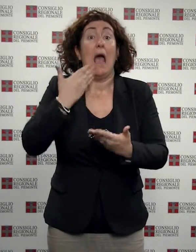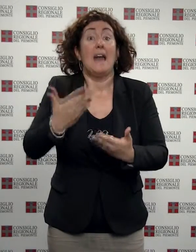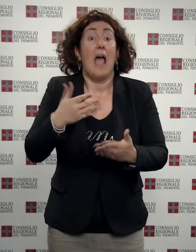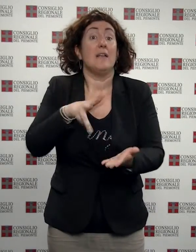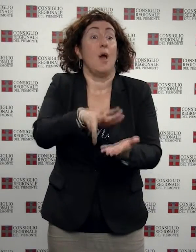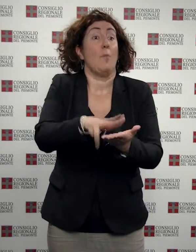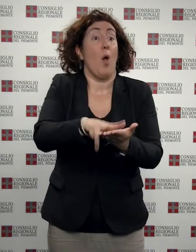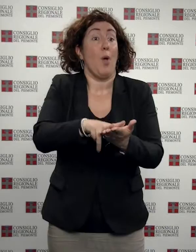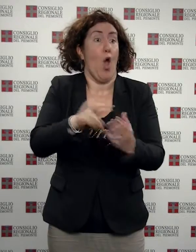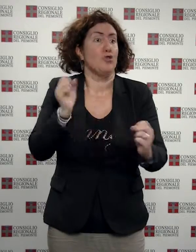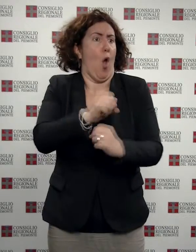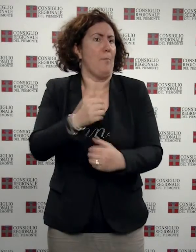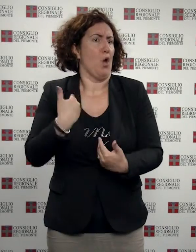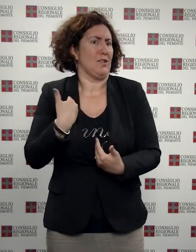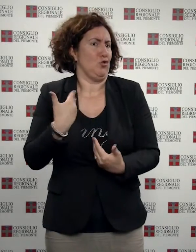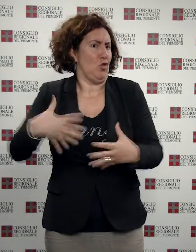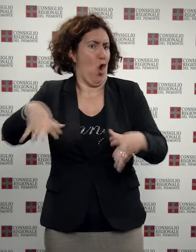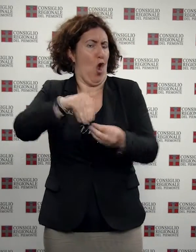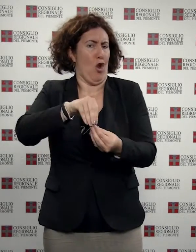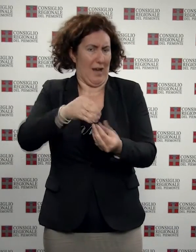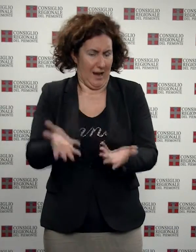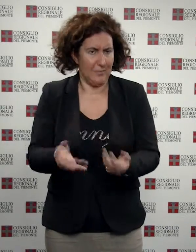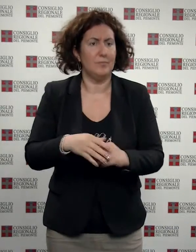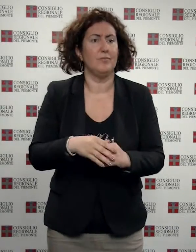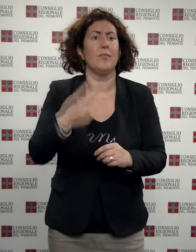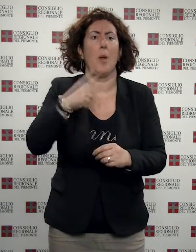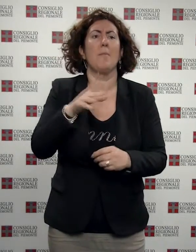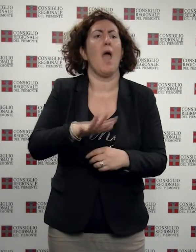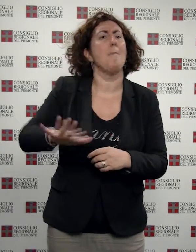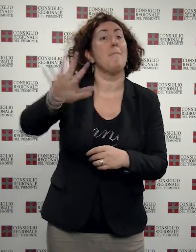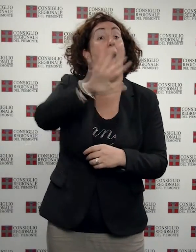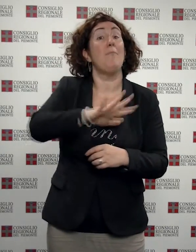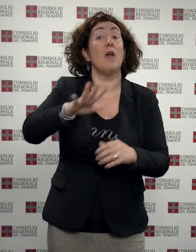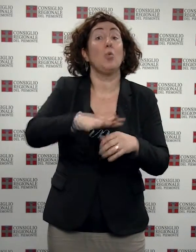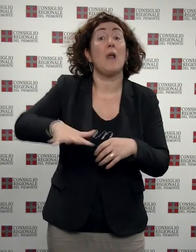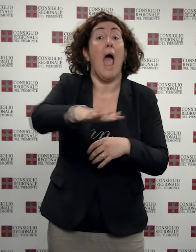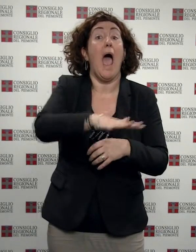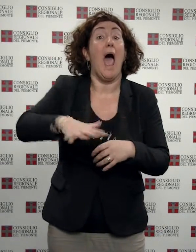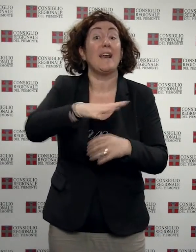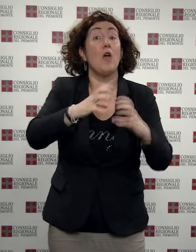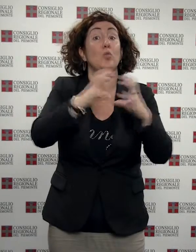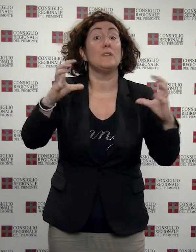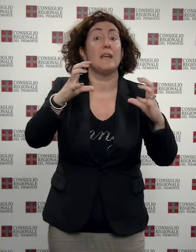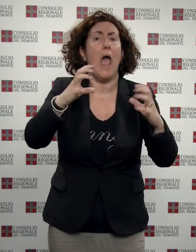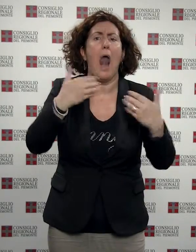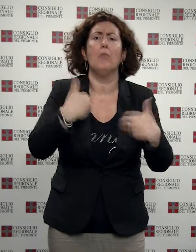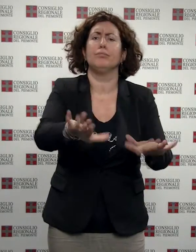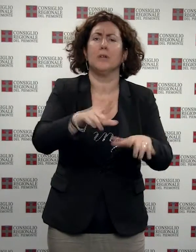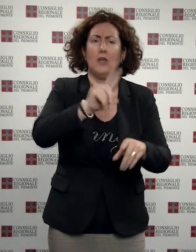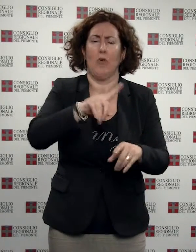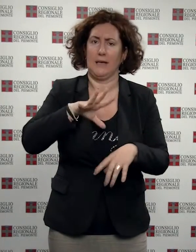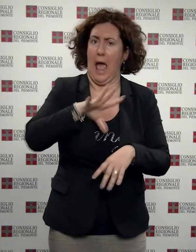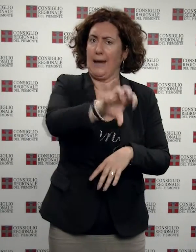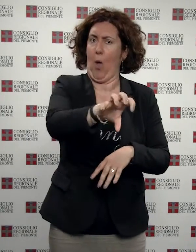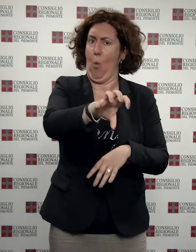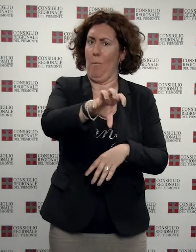appunto dall'opposizione, come ad esempio mappatura di tutte le aree industriali dismesse per far sì che possano essere recuperate